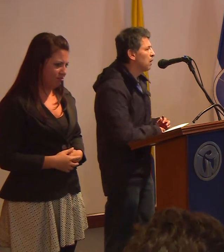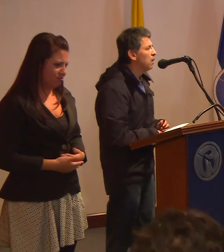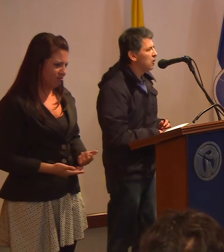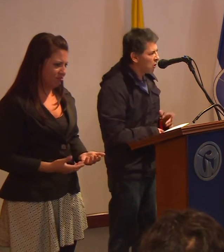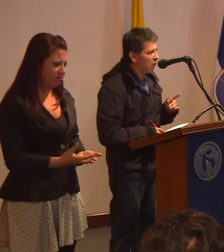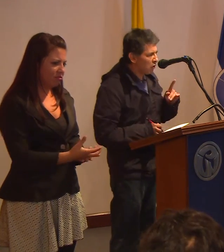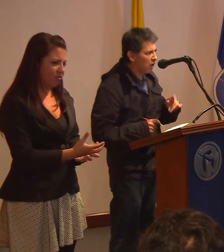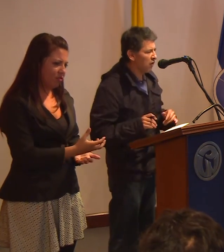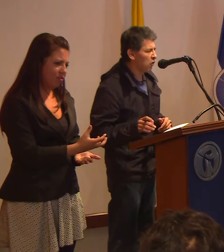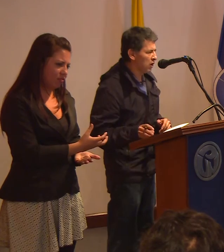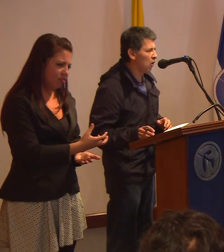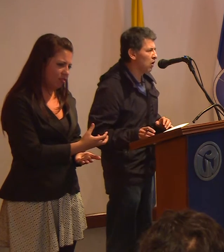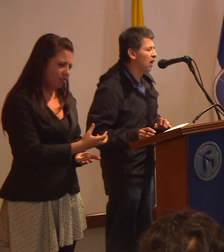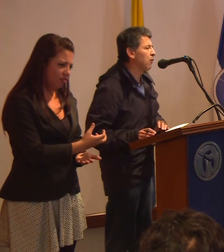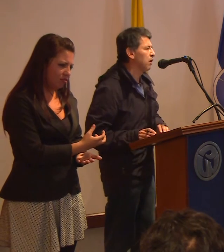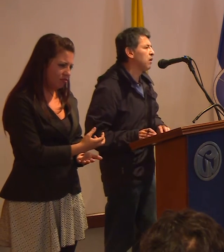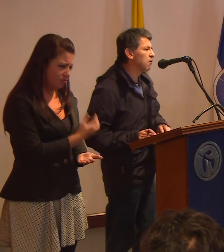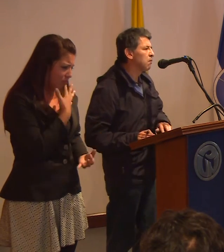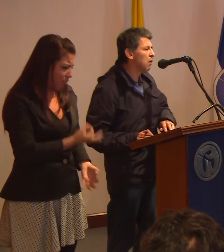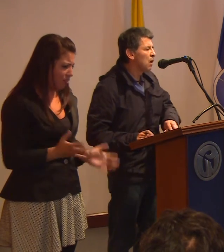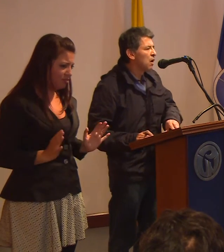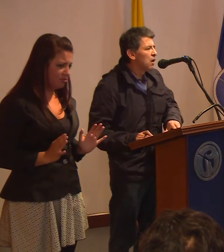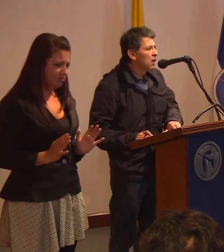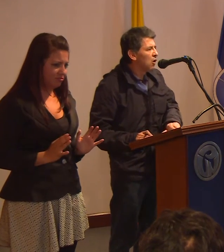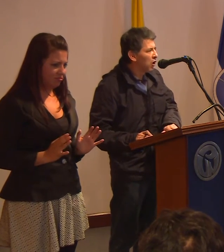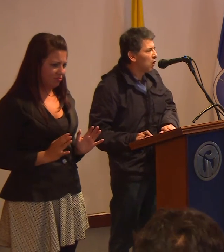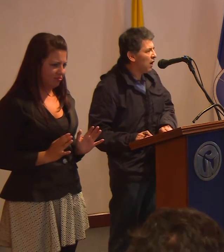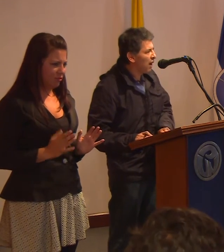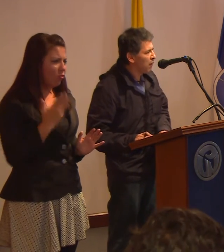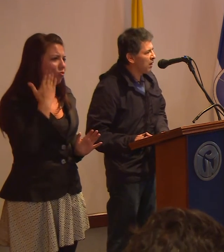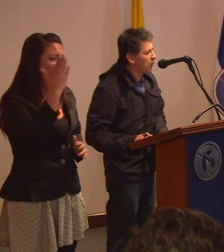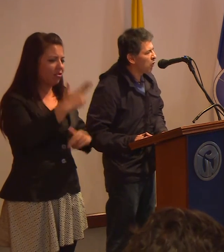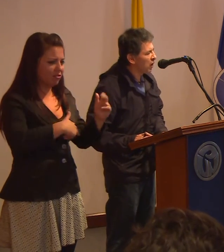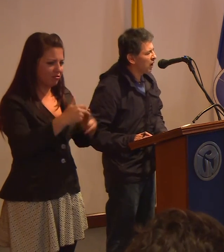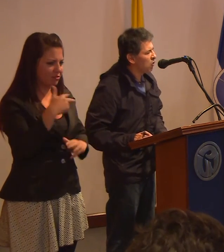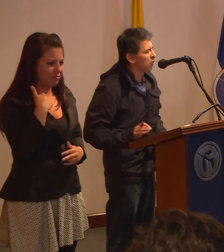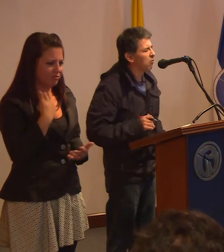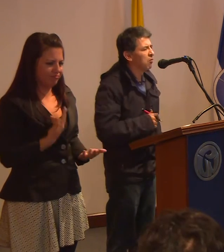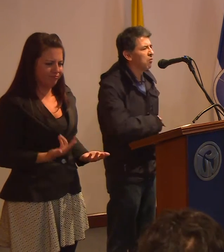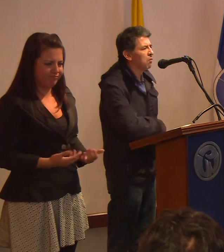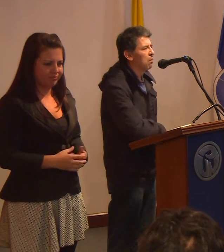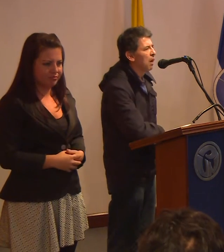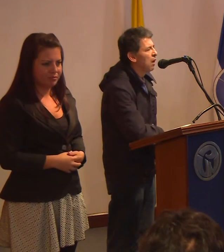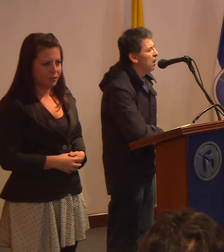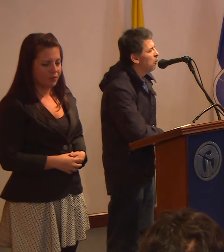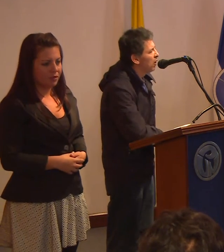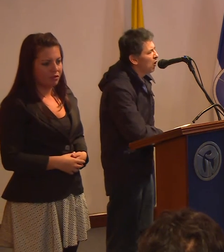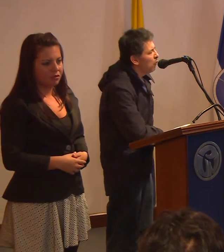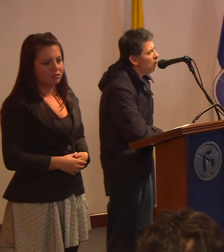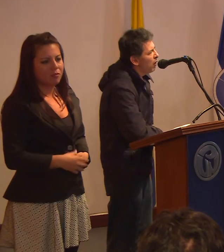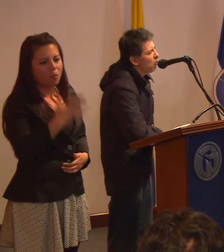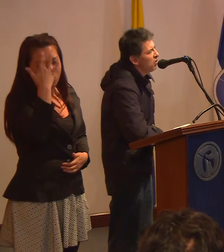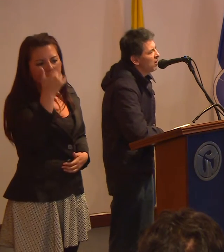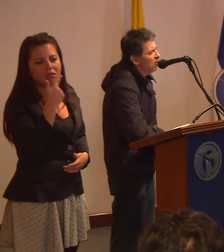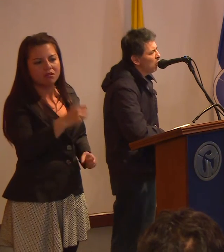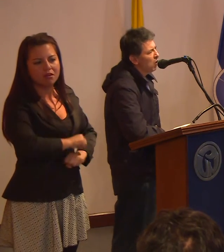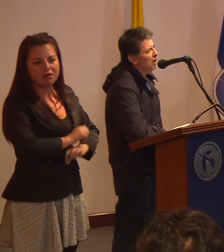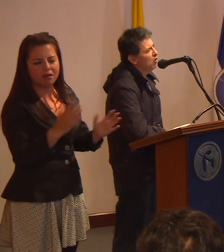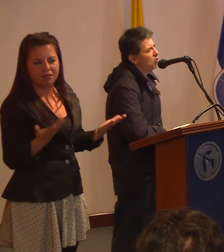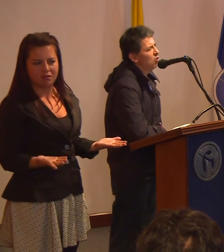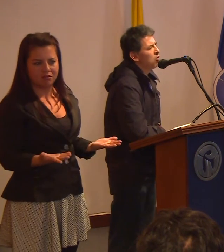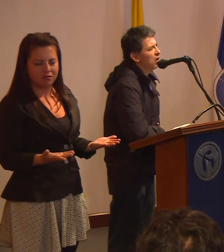¿Sí? Yo creo que eso hay que afrontarlo claramente. Y lo digo claramente, ¿por qué razón? Porque no podemos